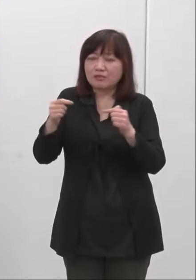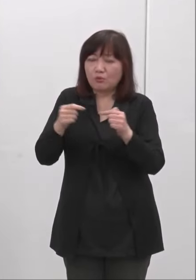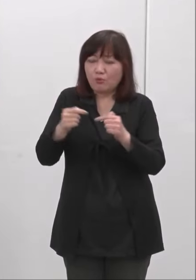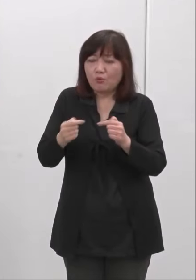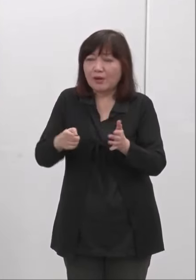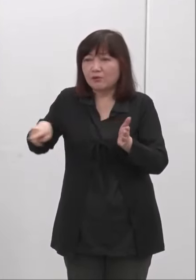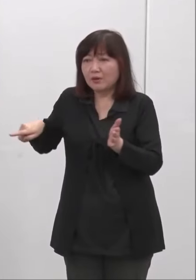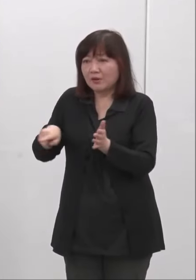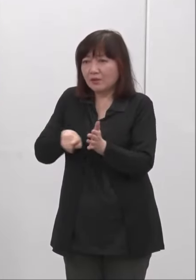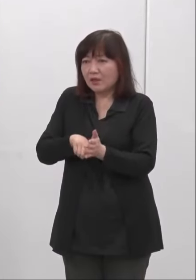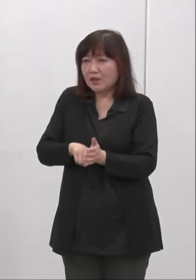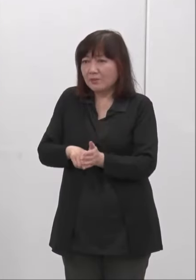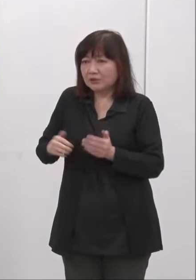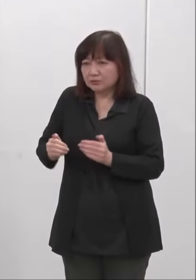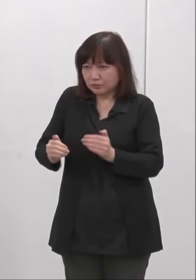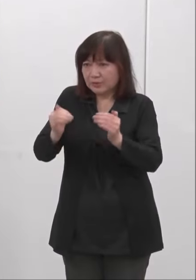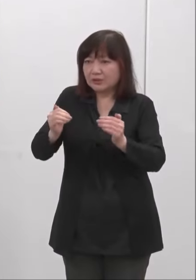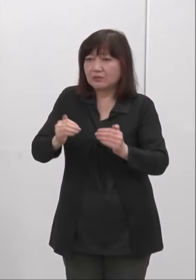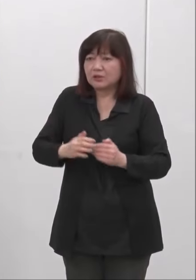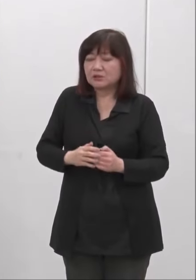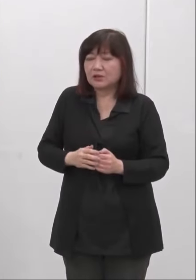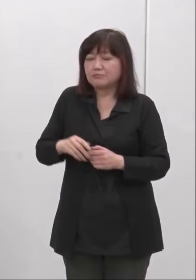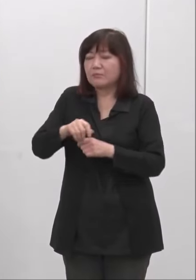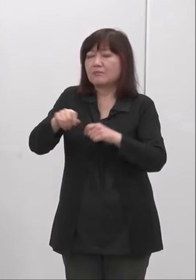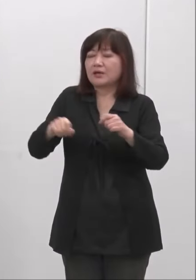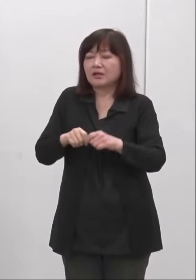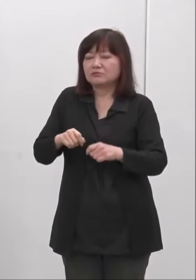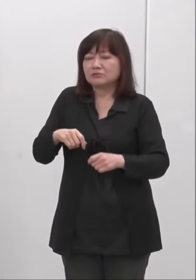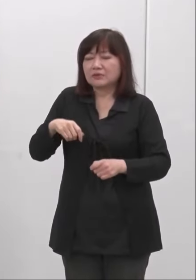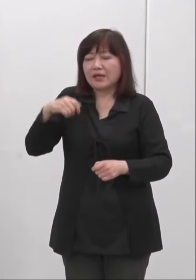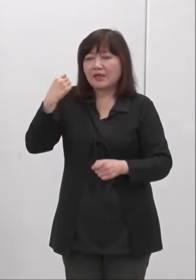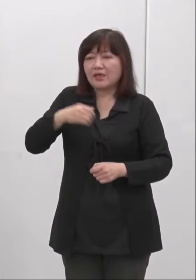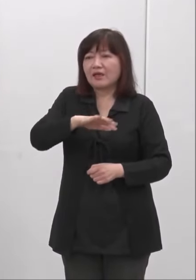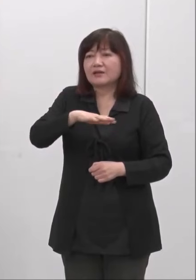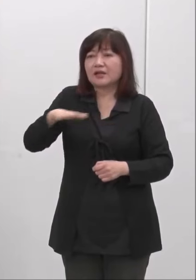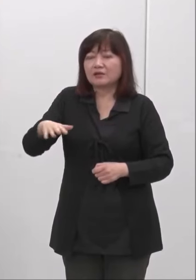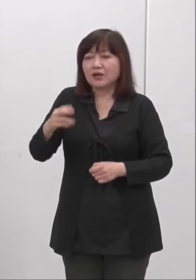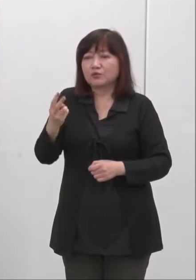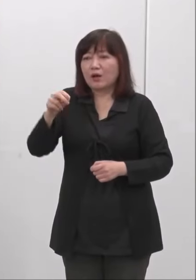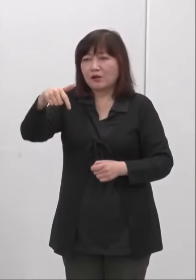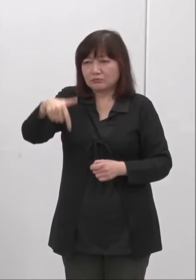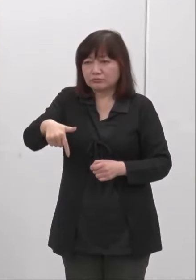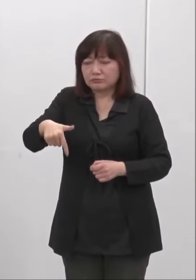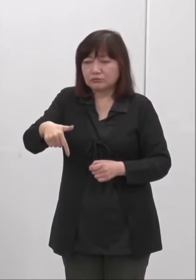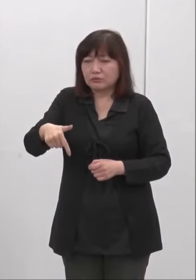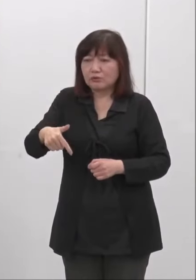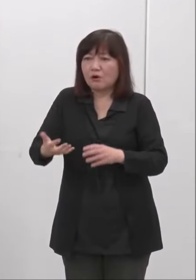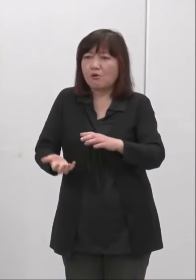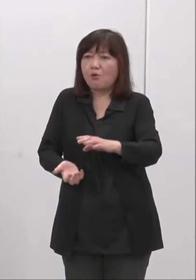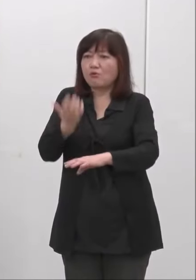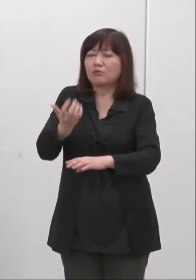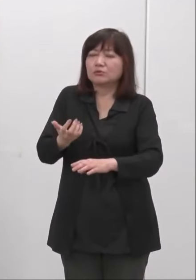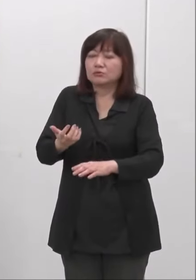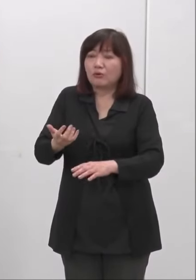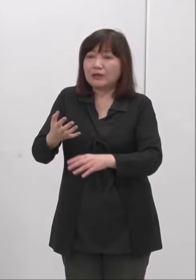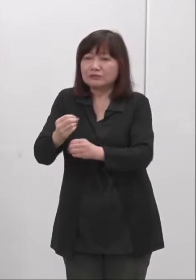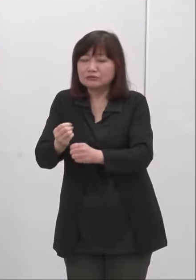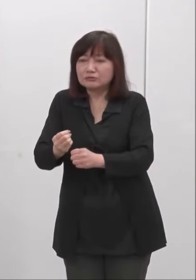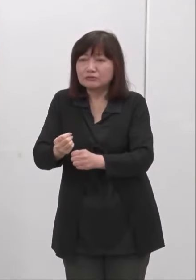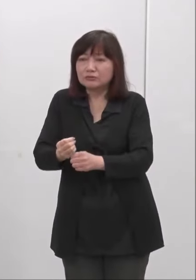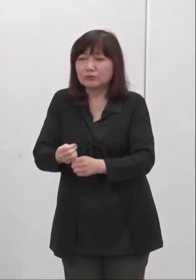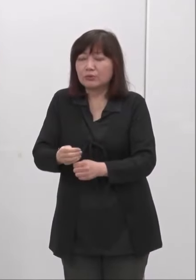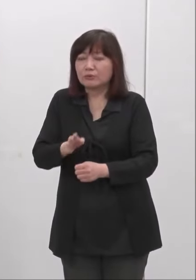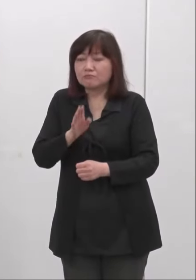ましたので、そこは逆に南海トラフが、地震がいつ起こってもおかしくない最悪のケースを想定